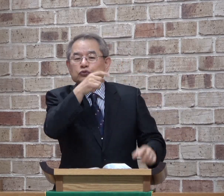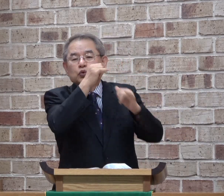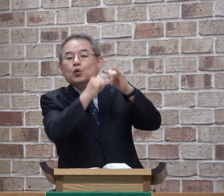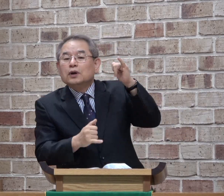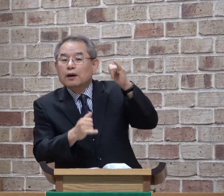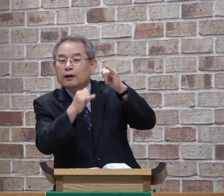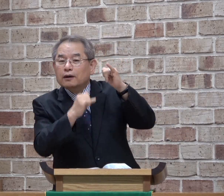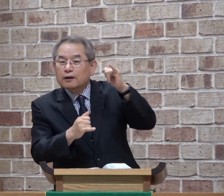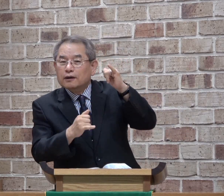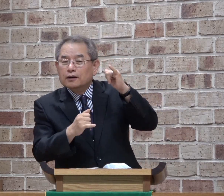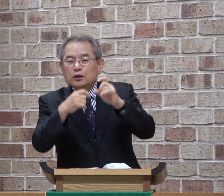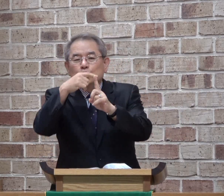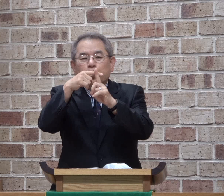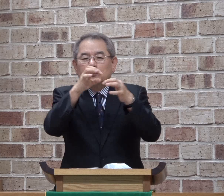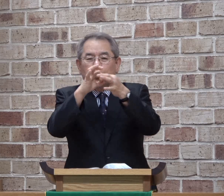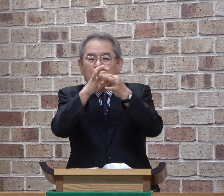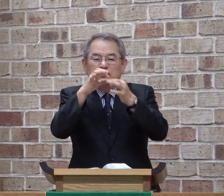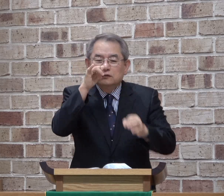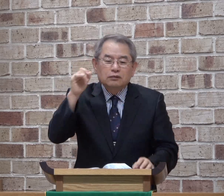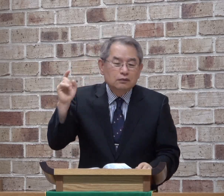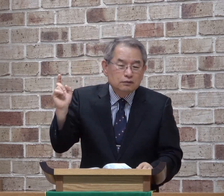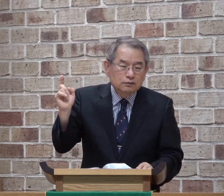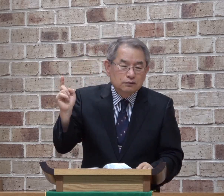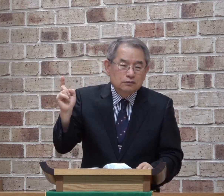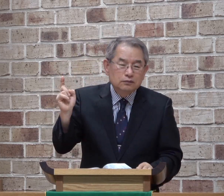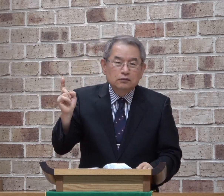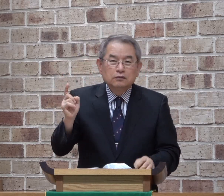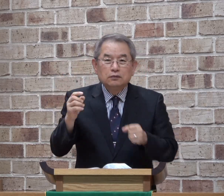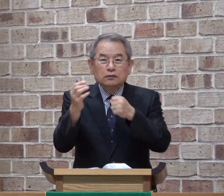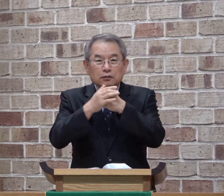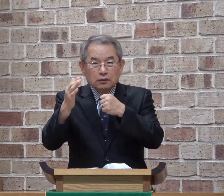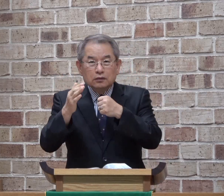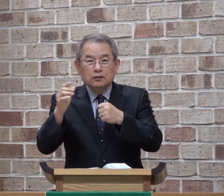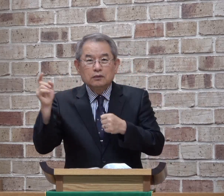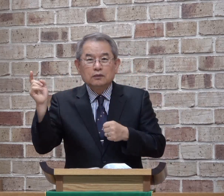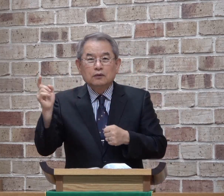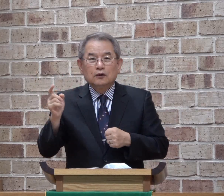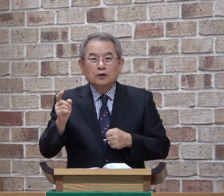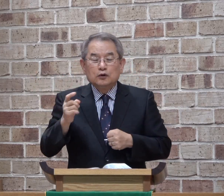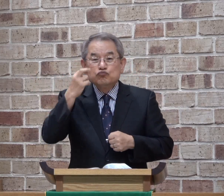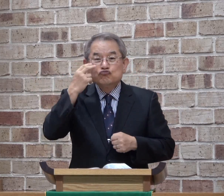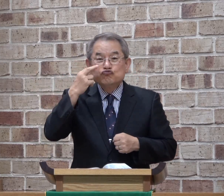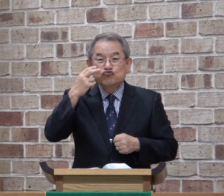개발하고, 그래서 미국 국가는 기독교 국가입니다.